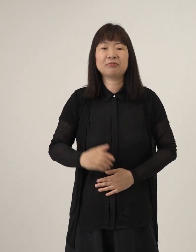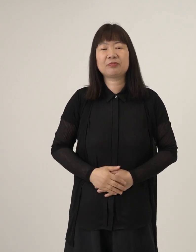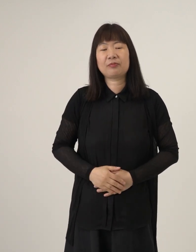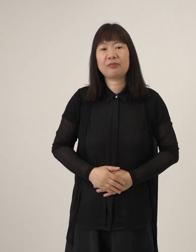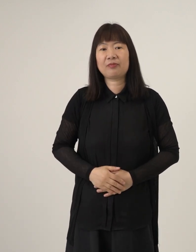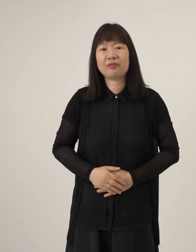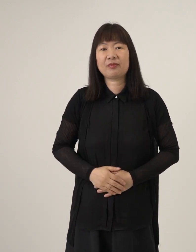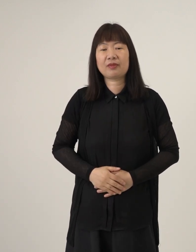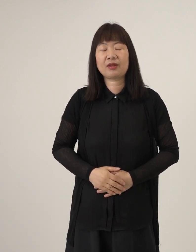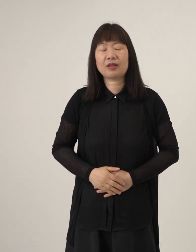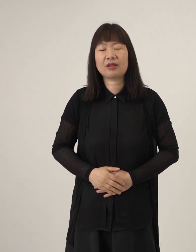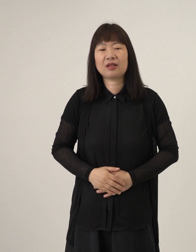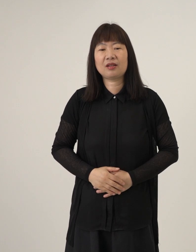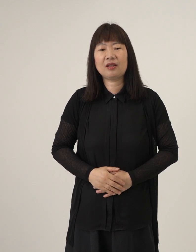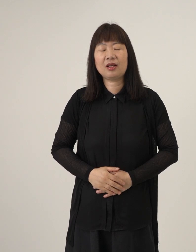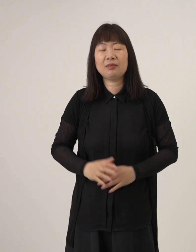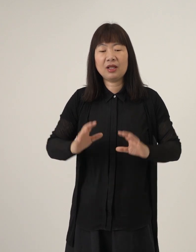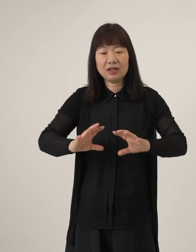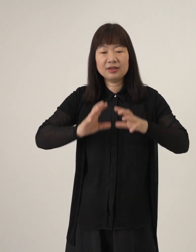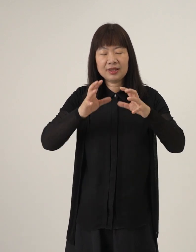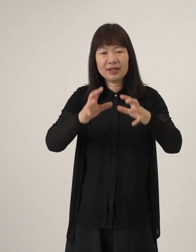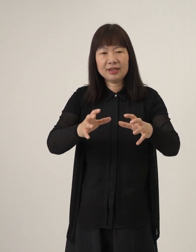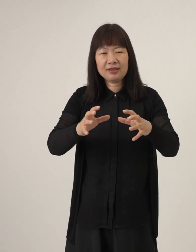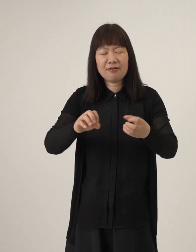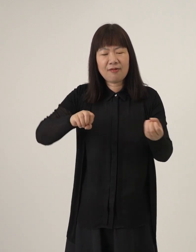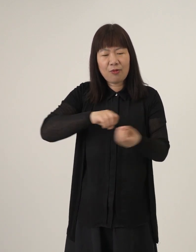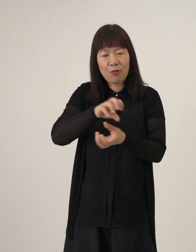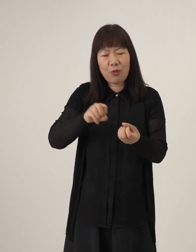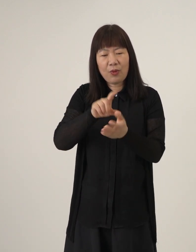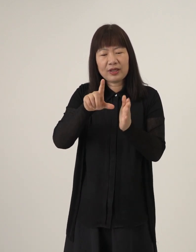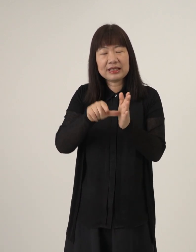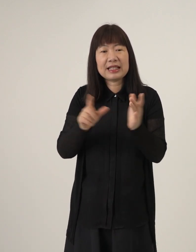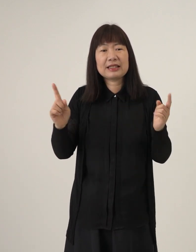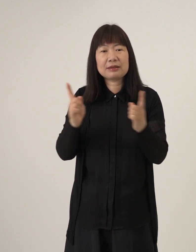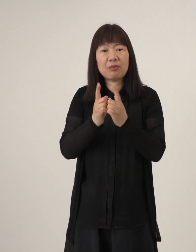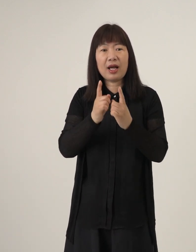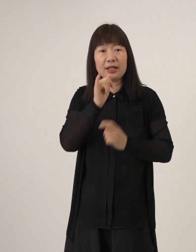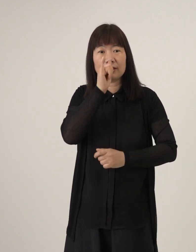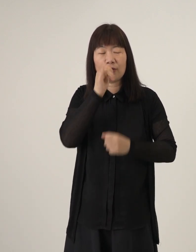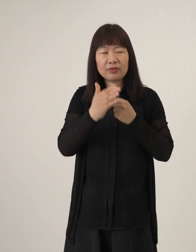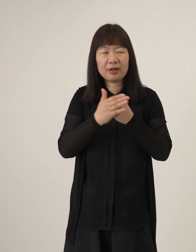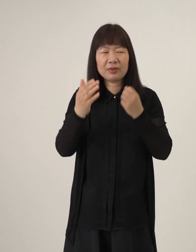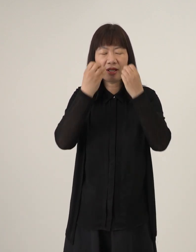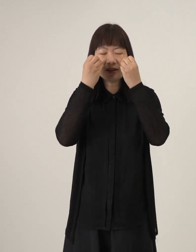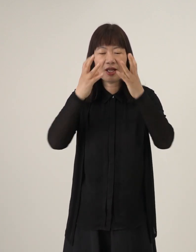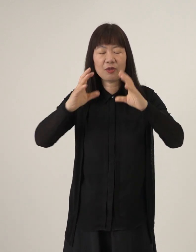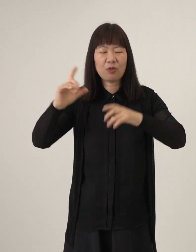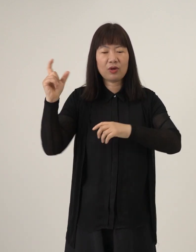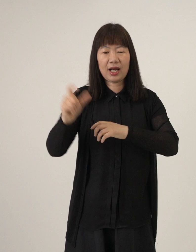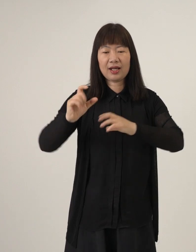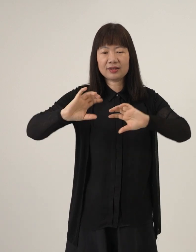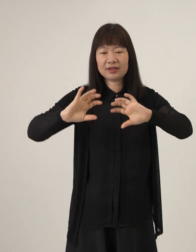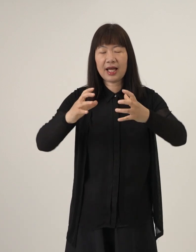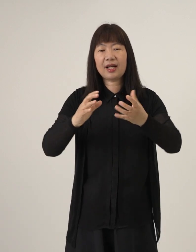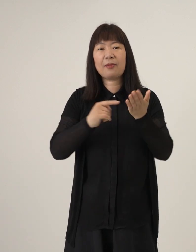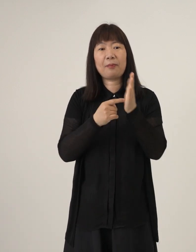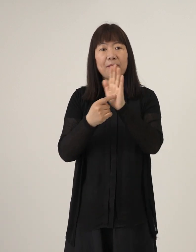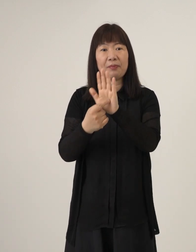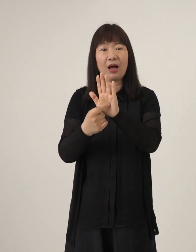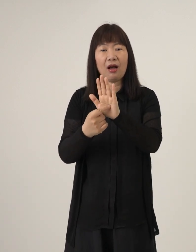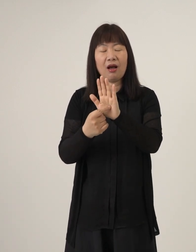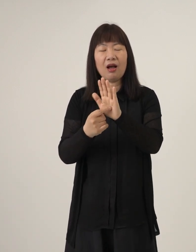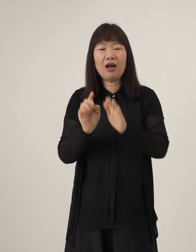세계가 격동의 시기에 들어갑니다. 그래서 새로운 강국이 일어나면서